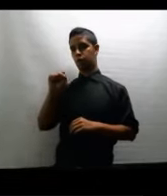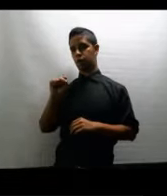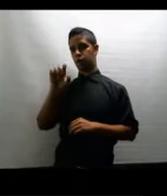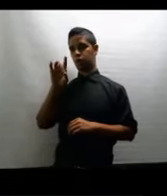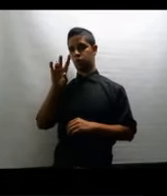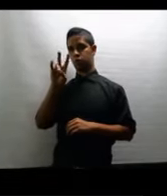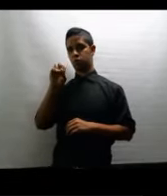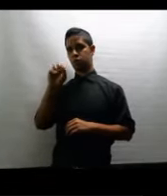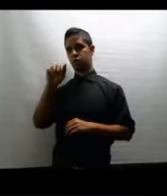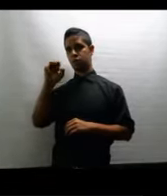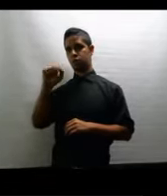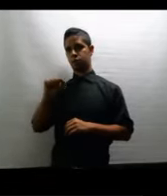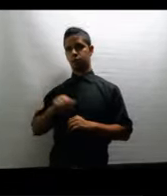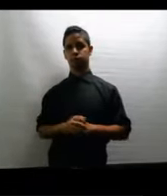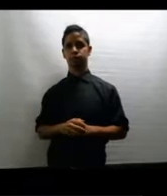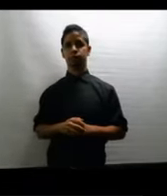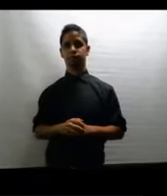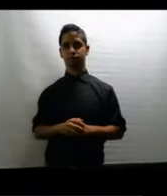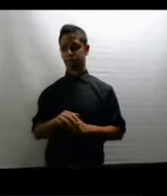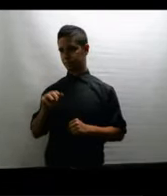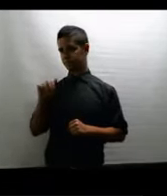870 AM, M.